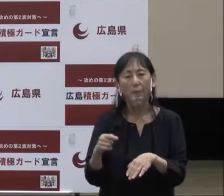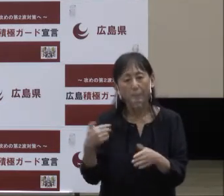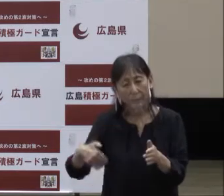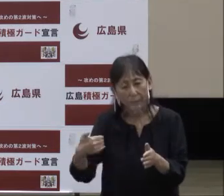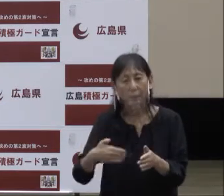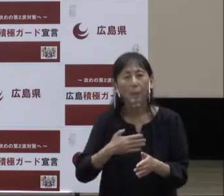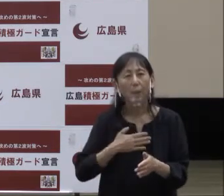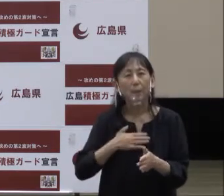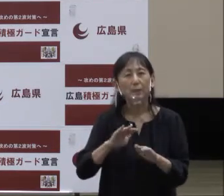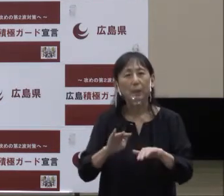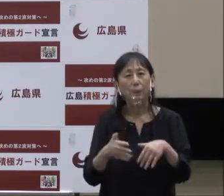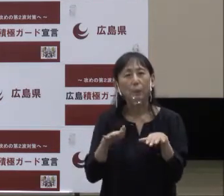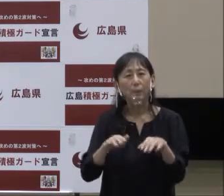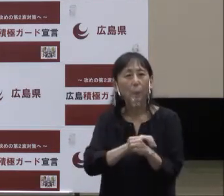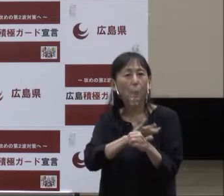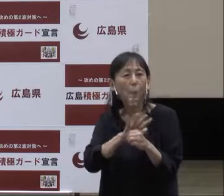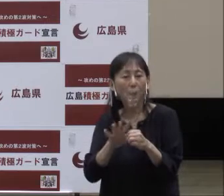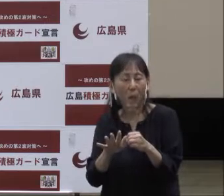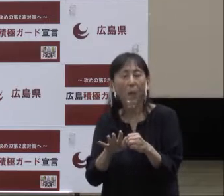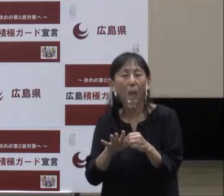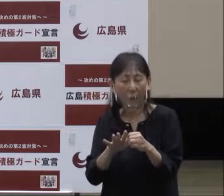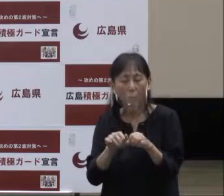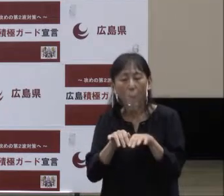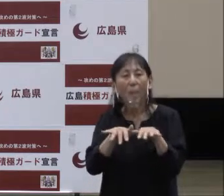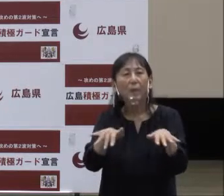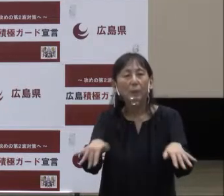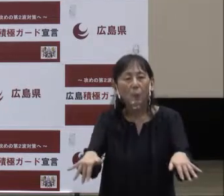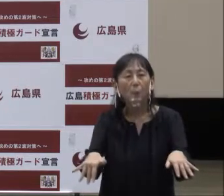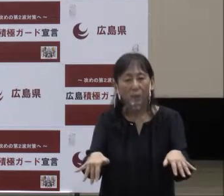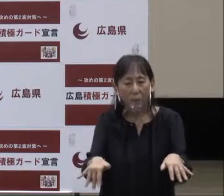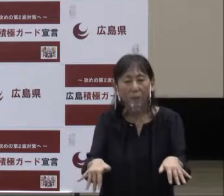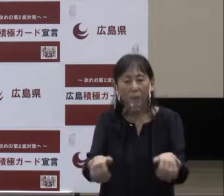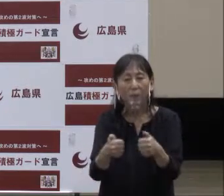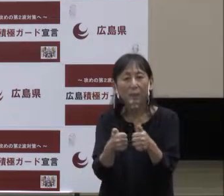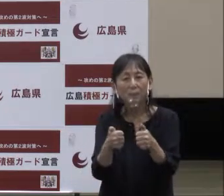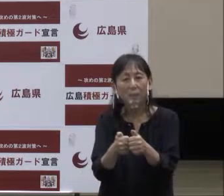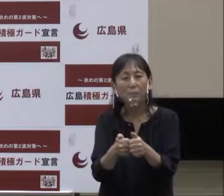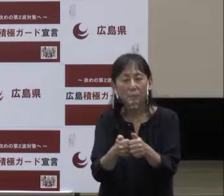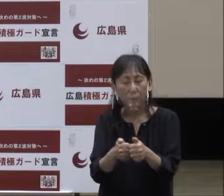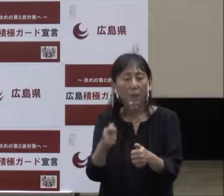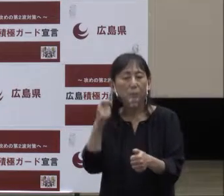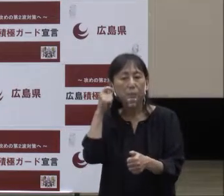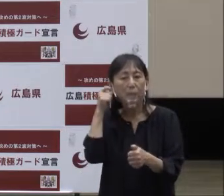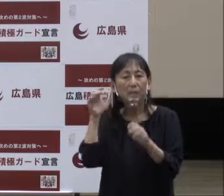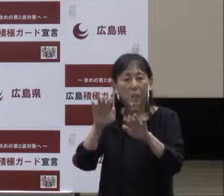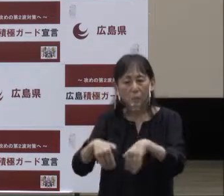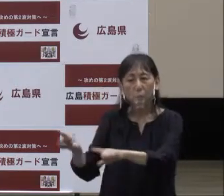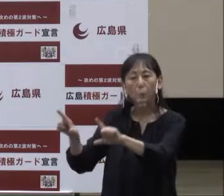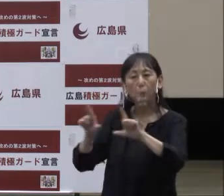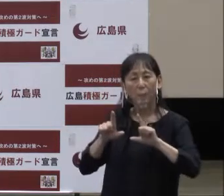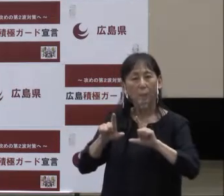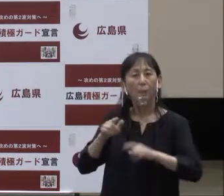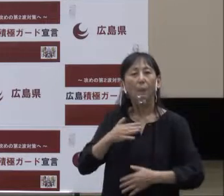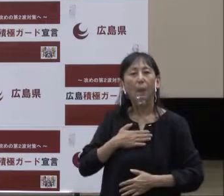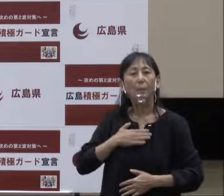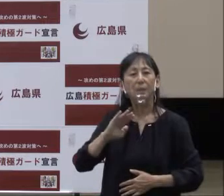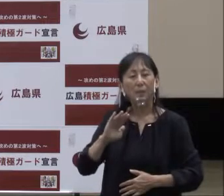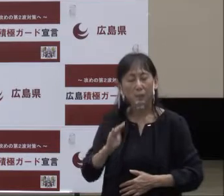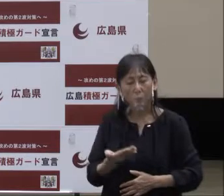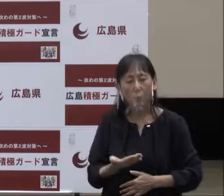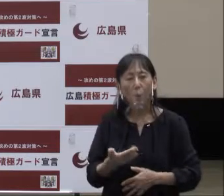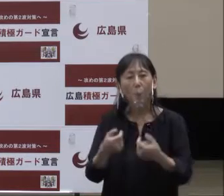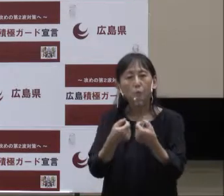まあ、今コロナの関係で難しかったというふうにおっしゃいましたけど、具体的にどのようなスケジュール感で、どのような体制で検